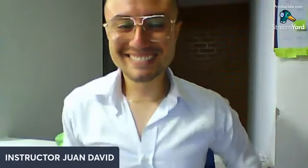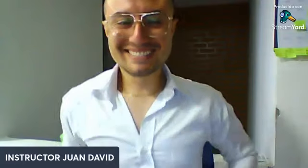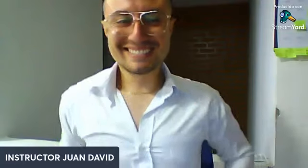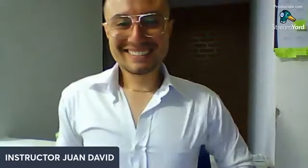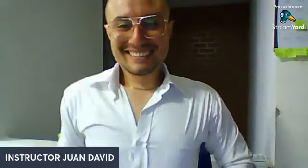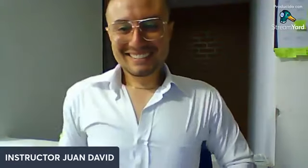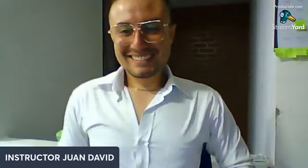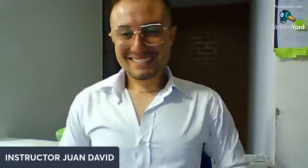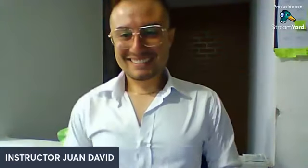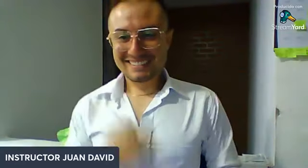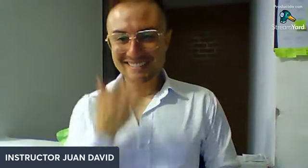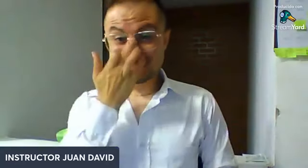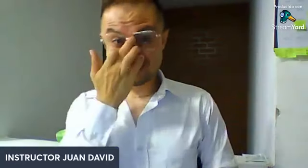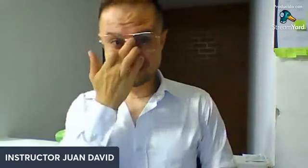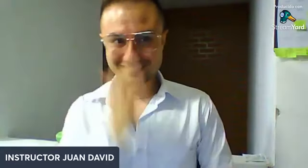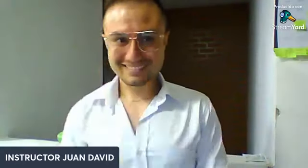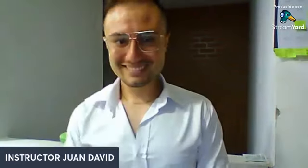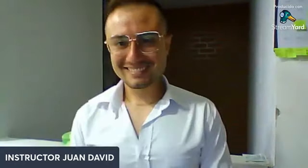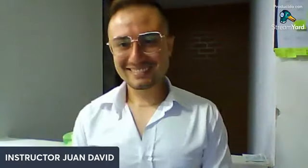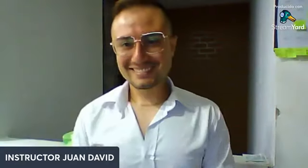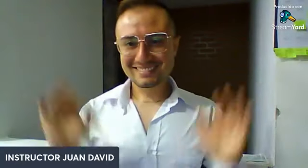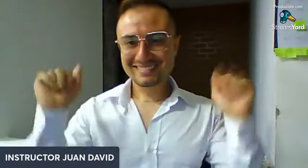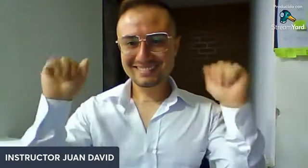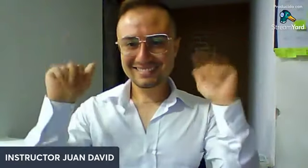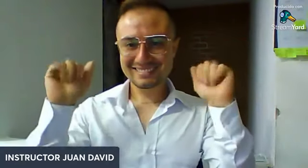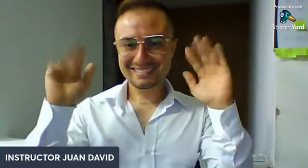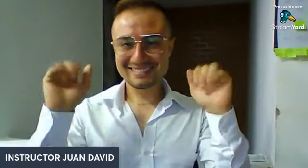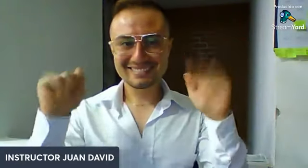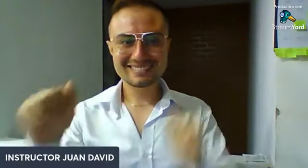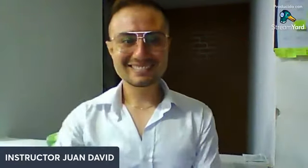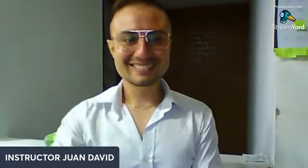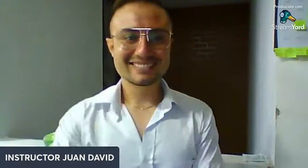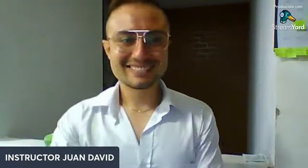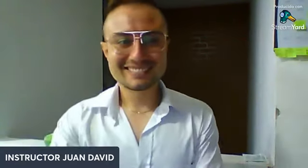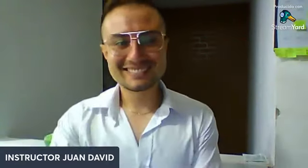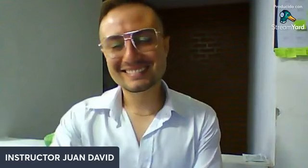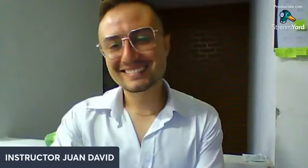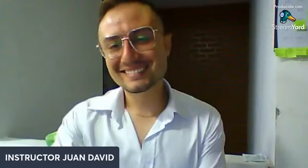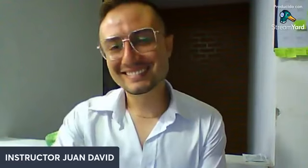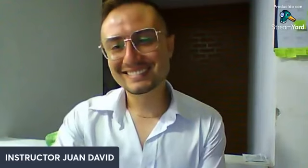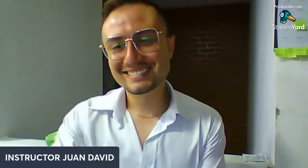Bueno, chao, chao.